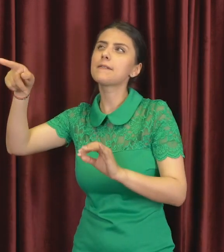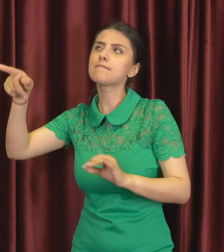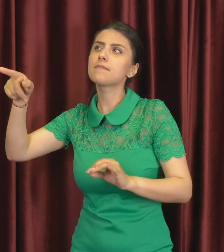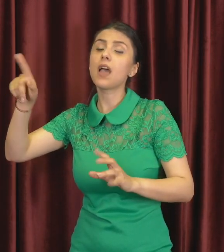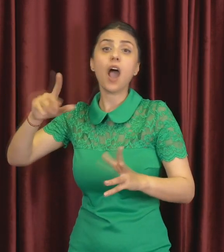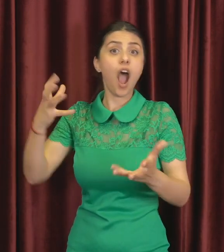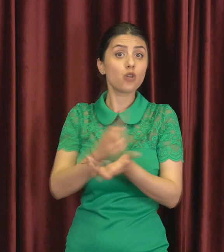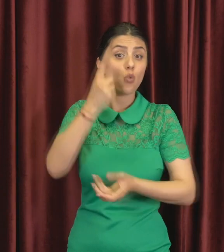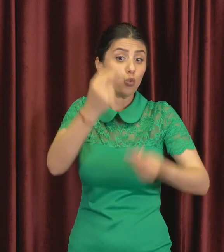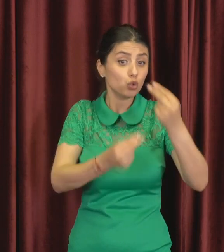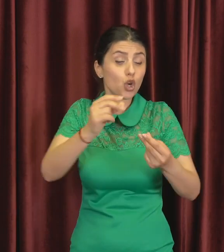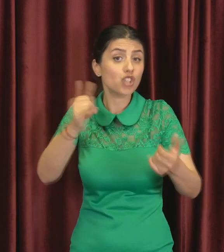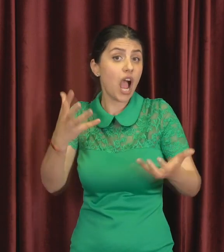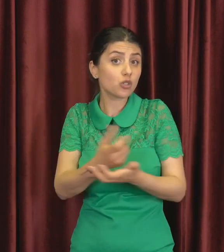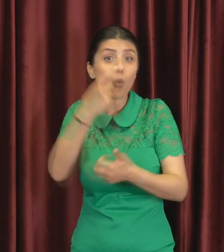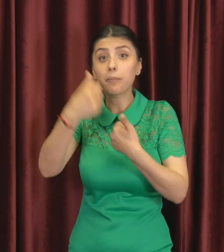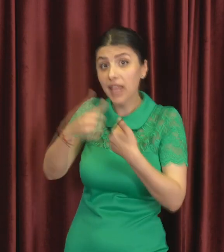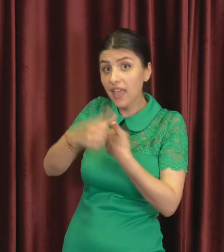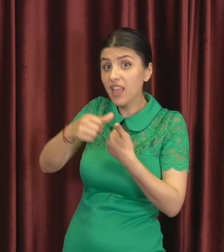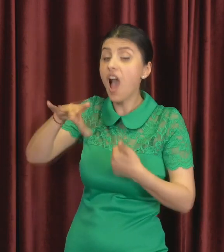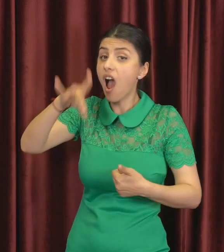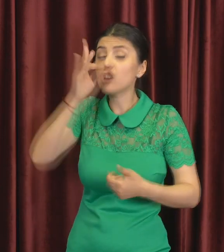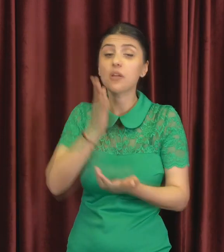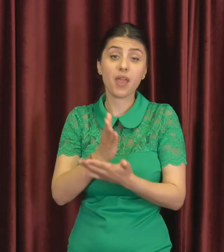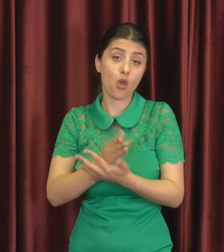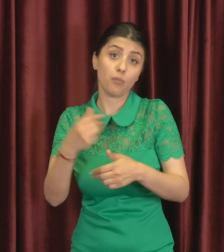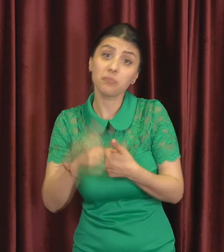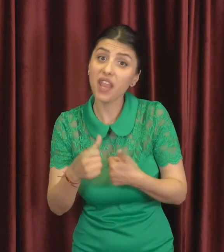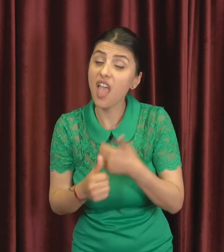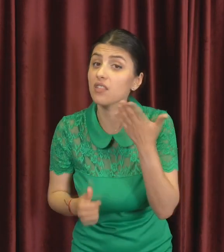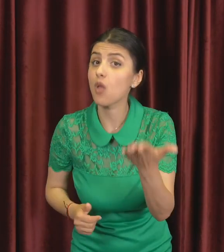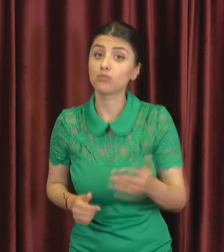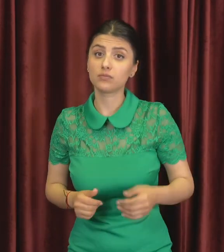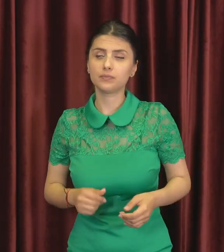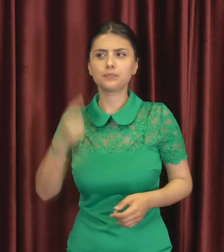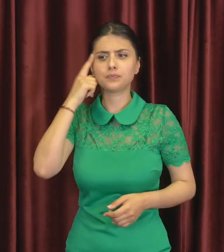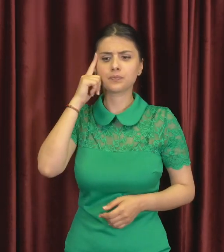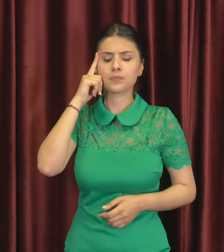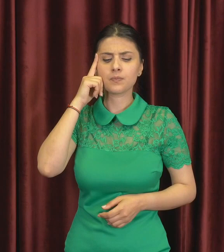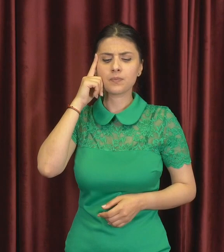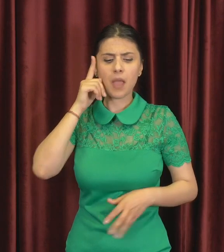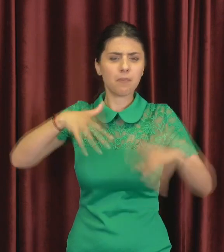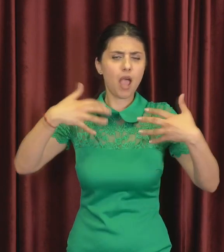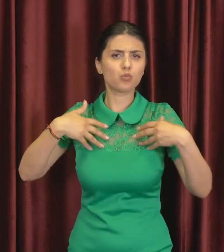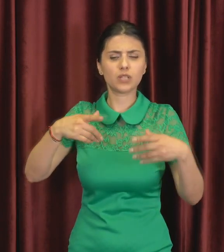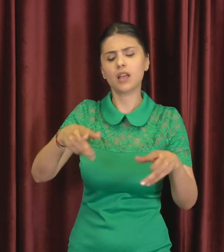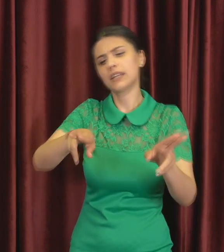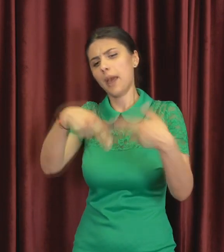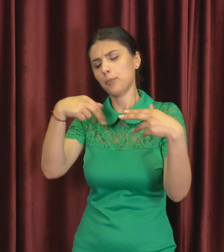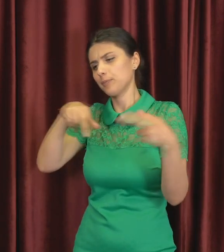a câștiga un joc și a câștiga un prieten, alege întotdeauna prietenul. Așa că Minda se întoarse să-l ajute pe bietul lemur.